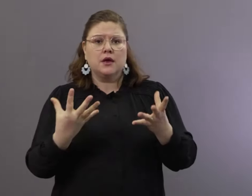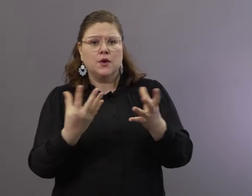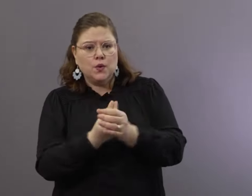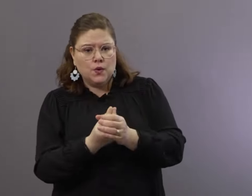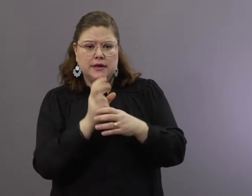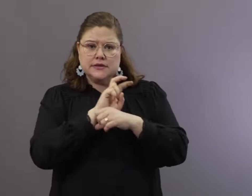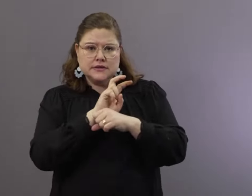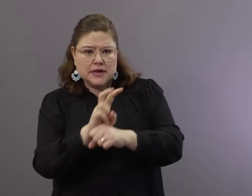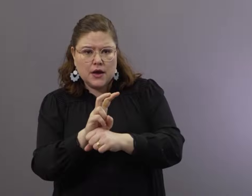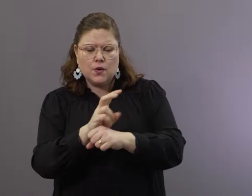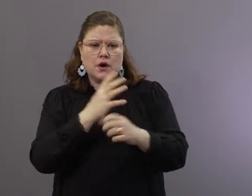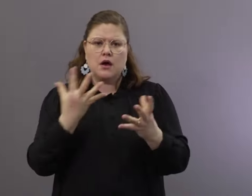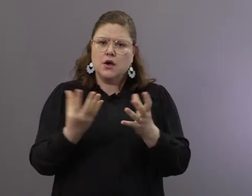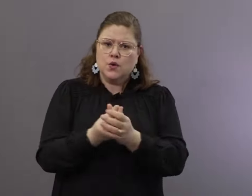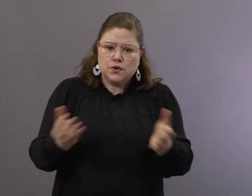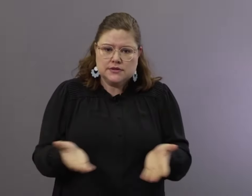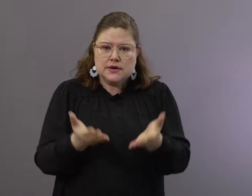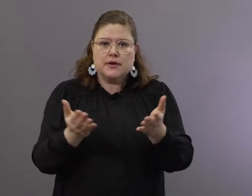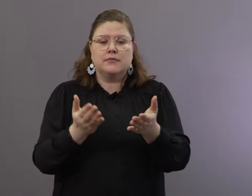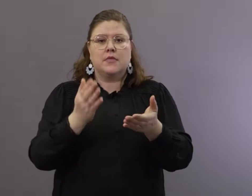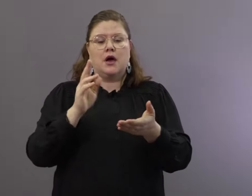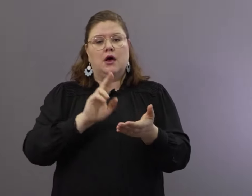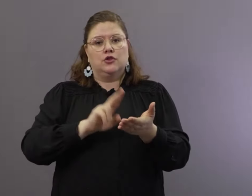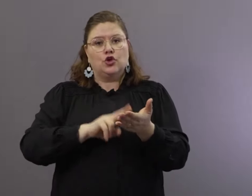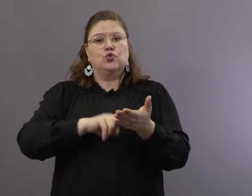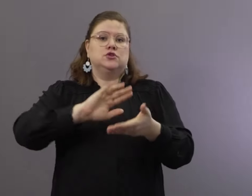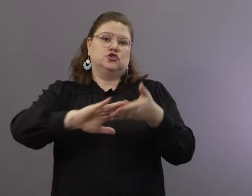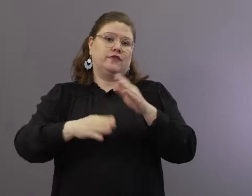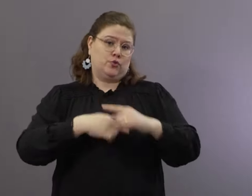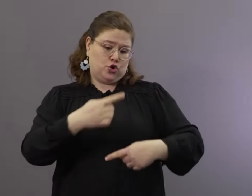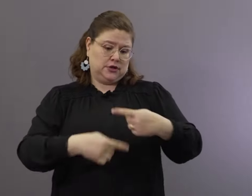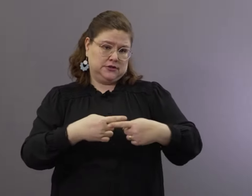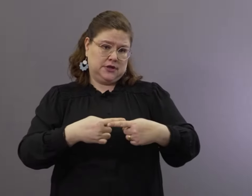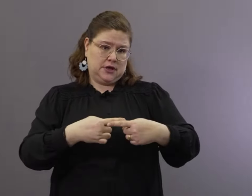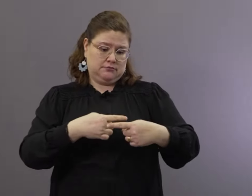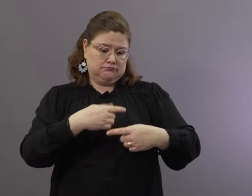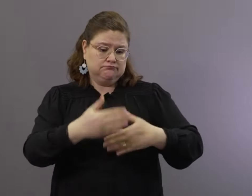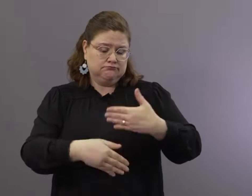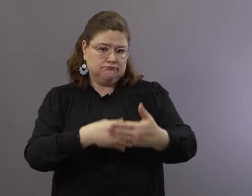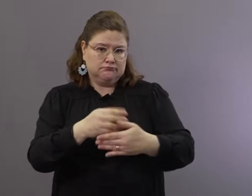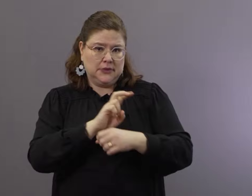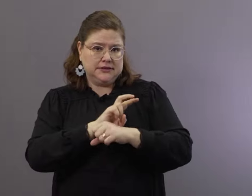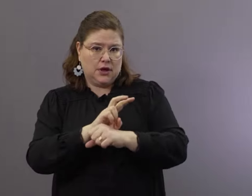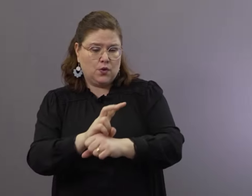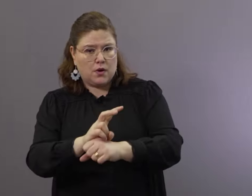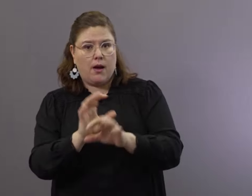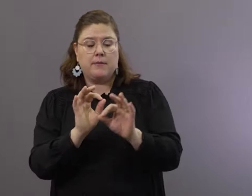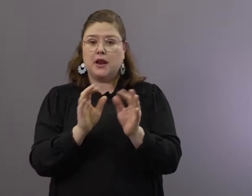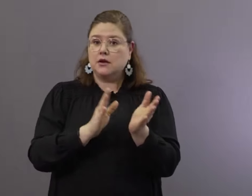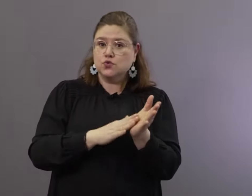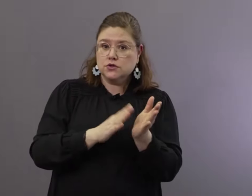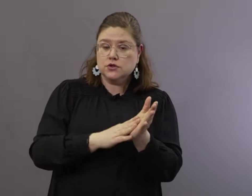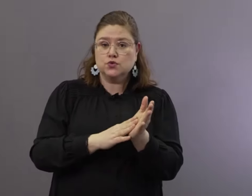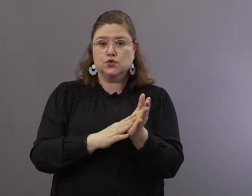edistämme viittomakielisten ja kuurojen totuus- ja sovintoprosessin eteenpäin viemistä ja sitä, millaisia suosituksia